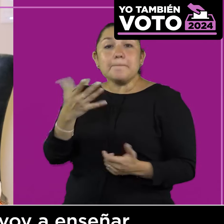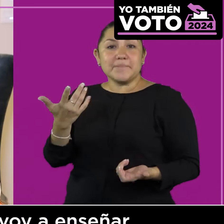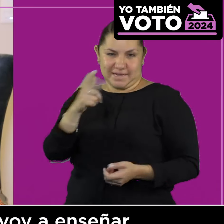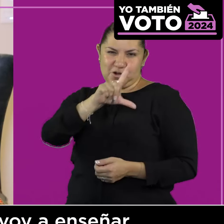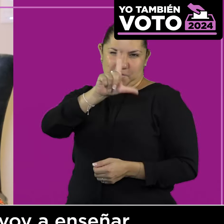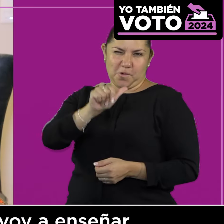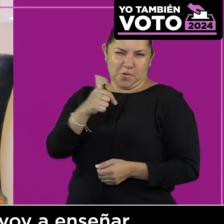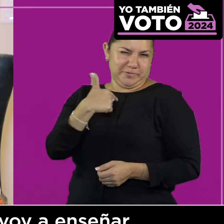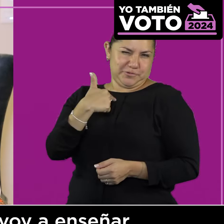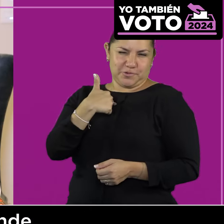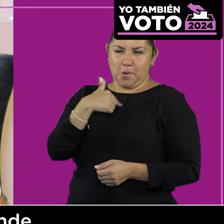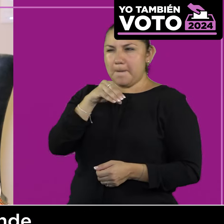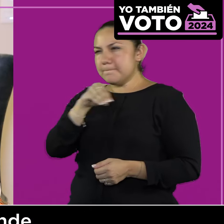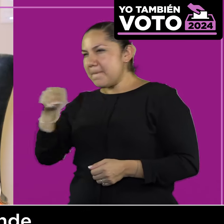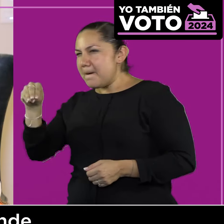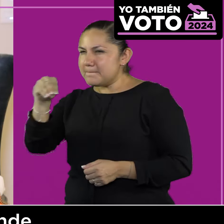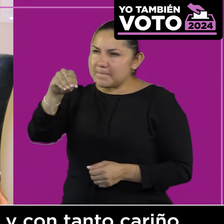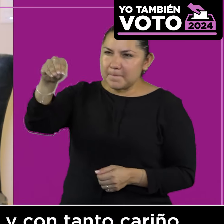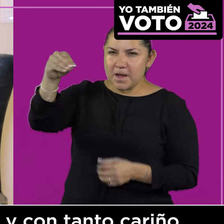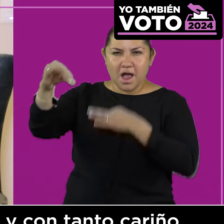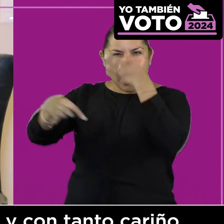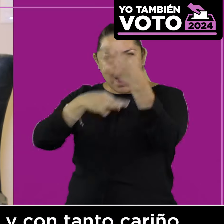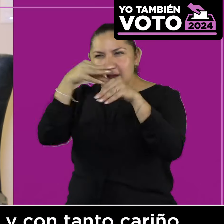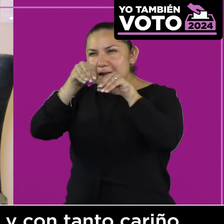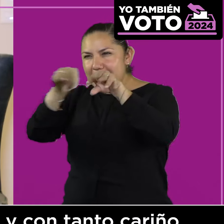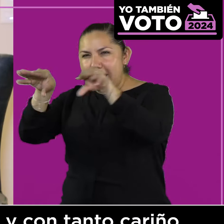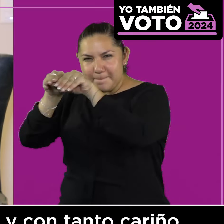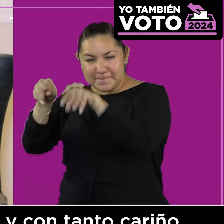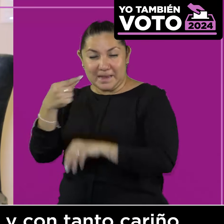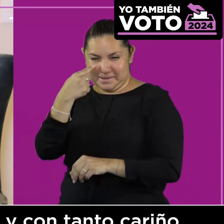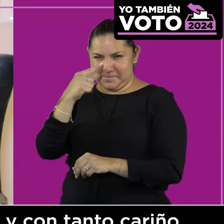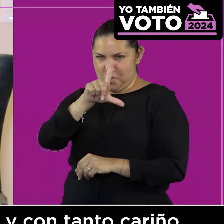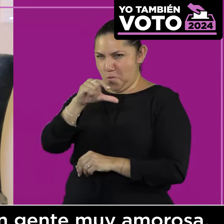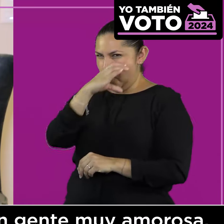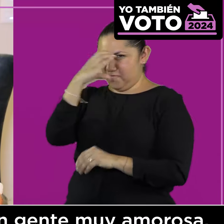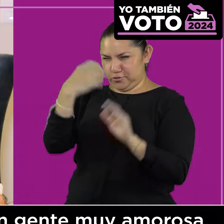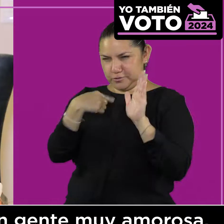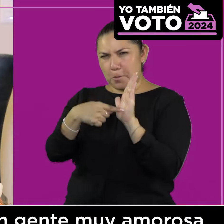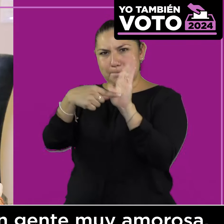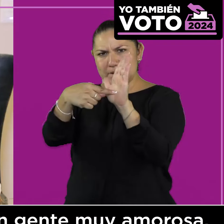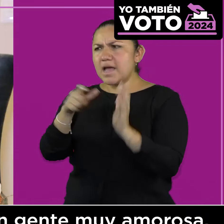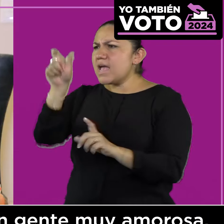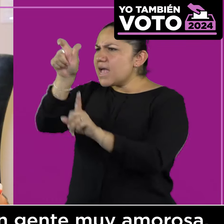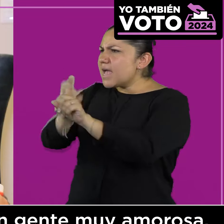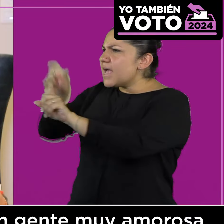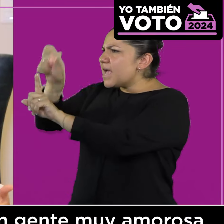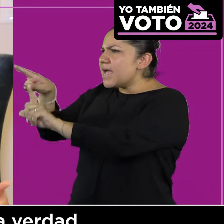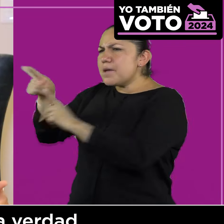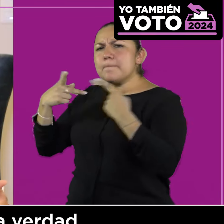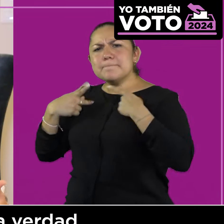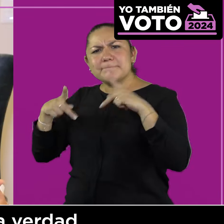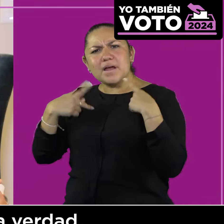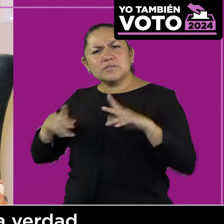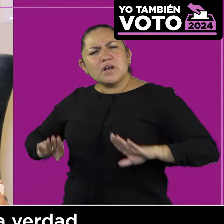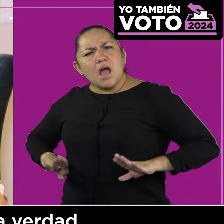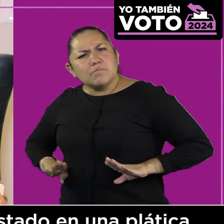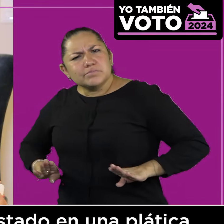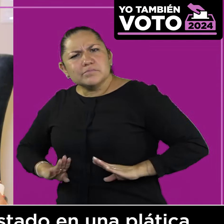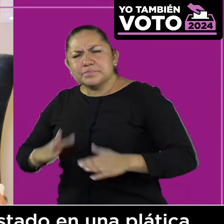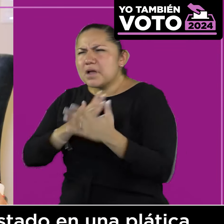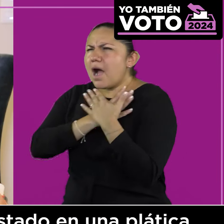foto Te la voy a enseñar donde les da tanto gusto y con tanto cariño te reciben porque son gente muy amorosa Esa es la